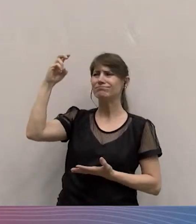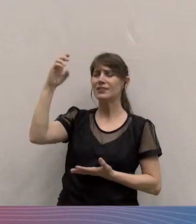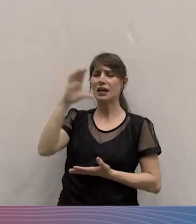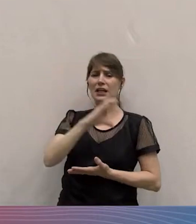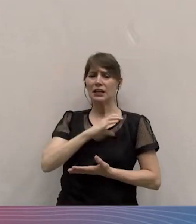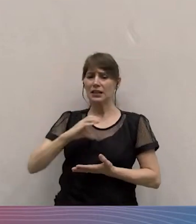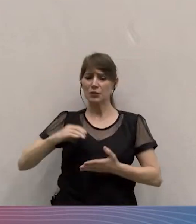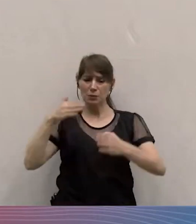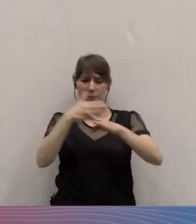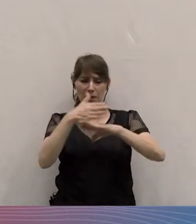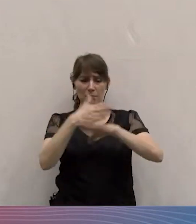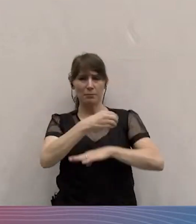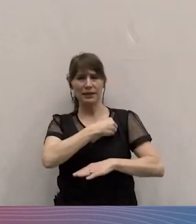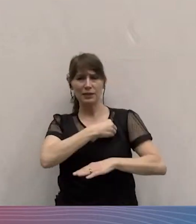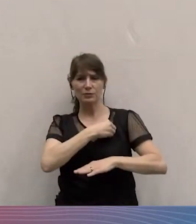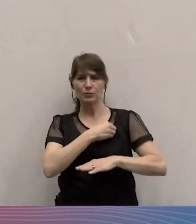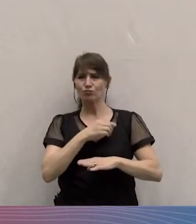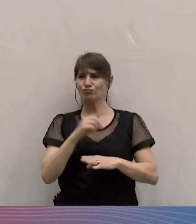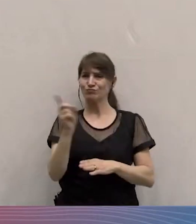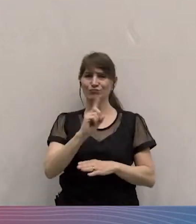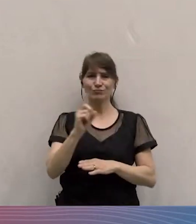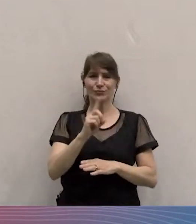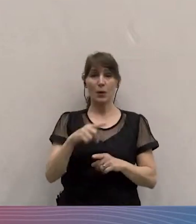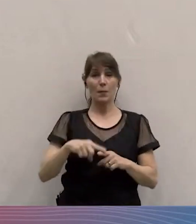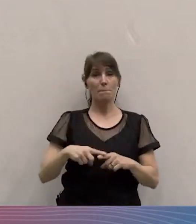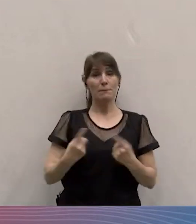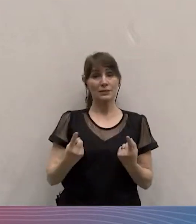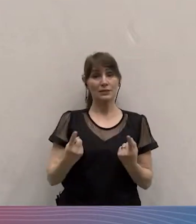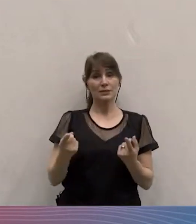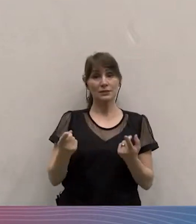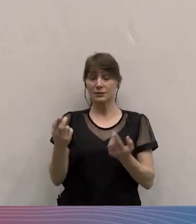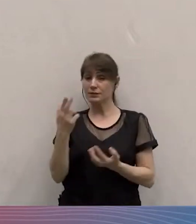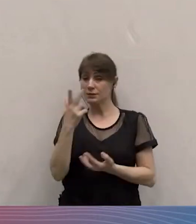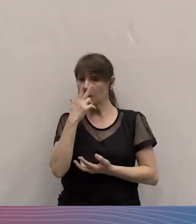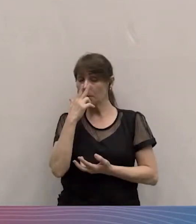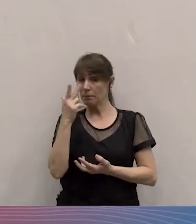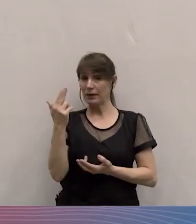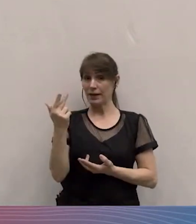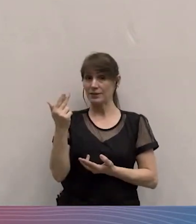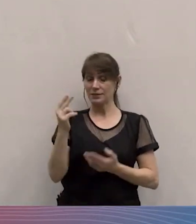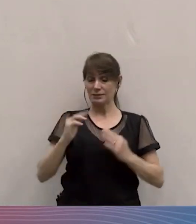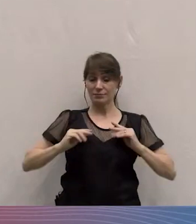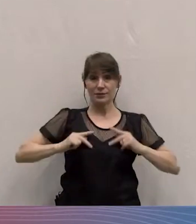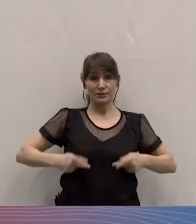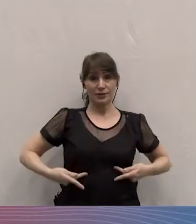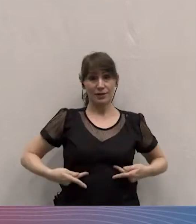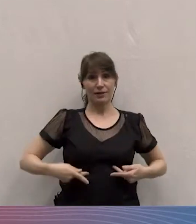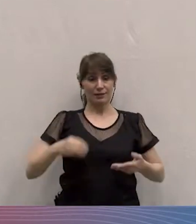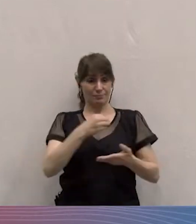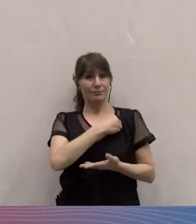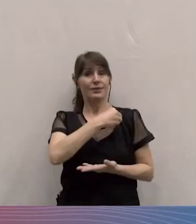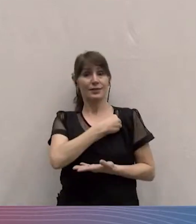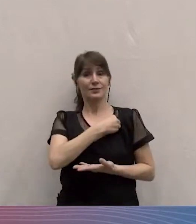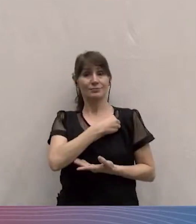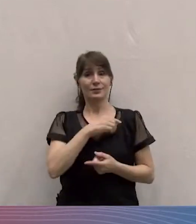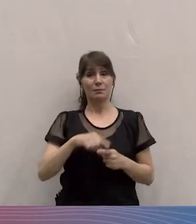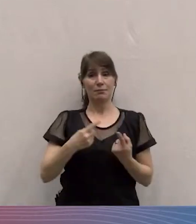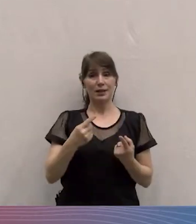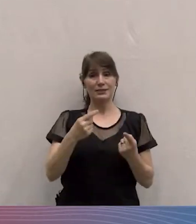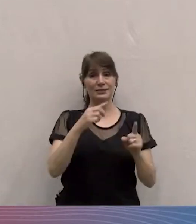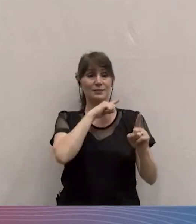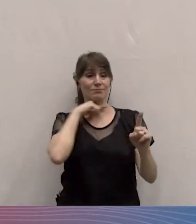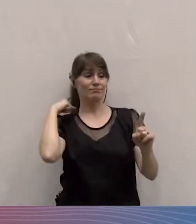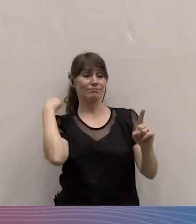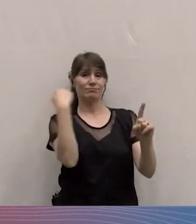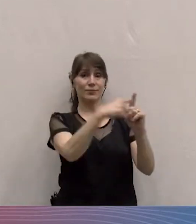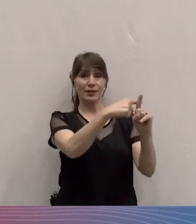Cristo não participou do pecado, mas ele veio em semelhança da carne do pecado. Quando ele foi à